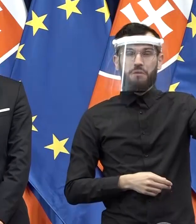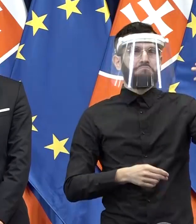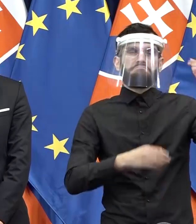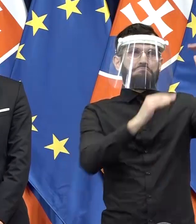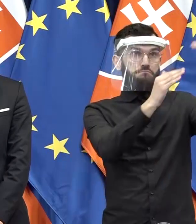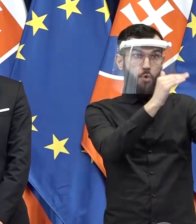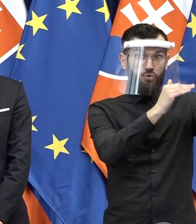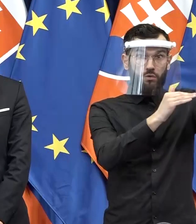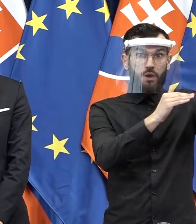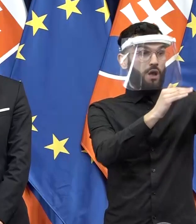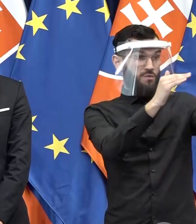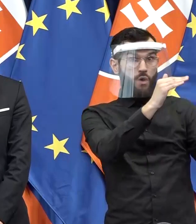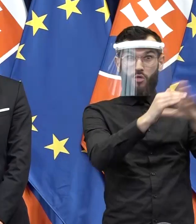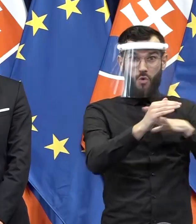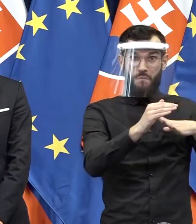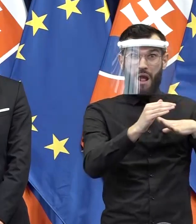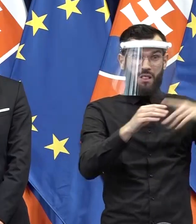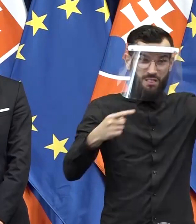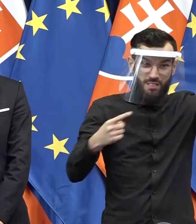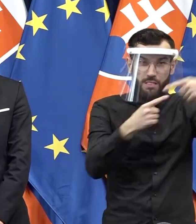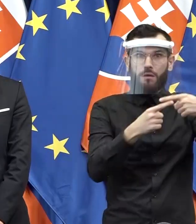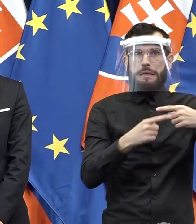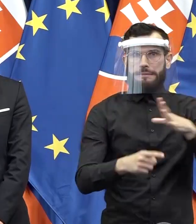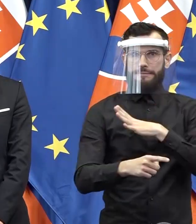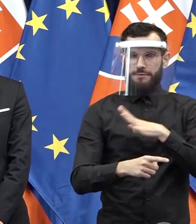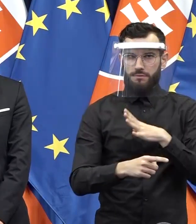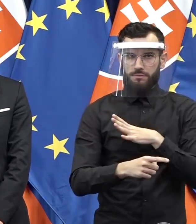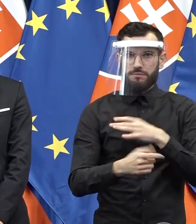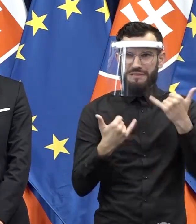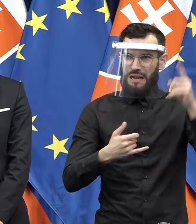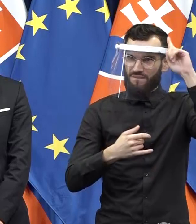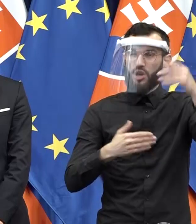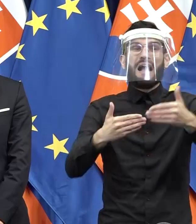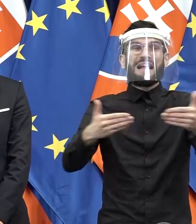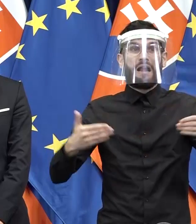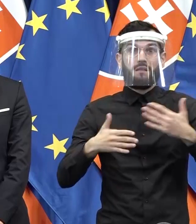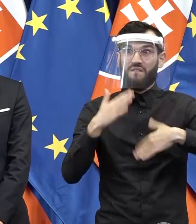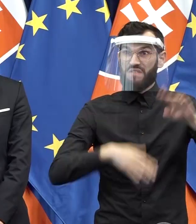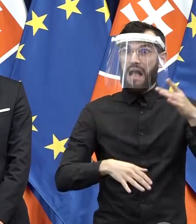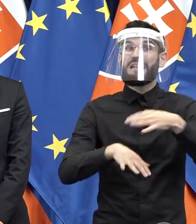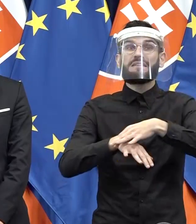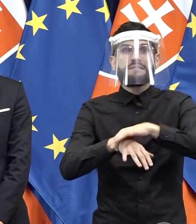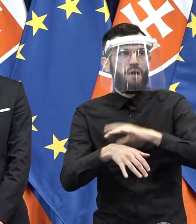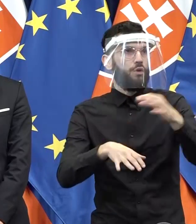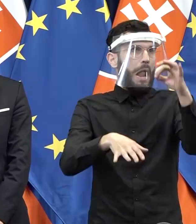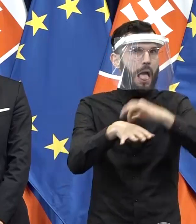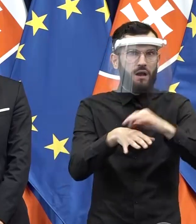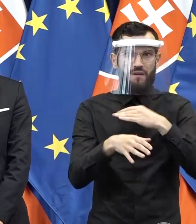Výrazne zvyšujeme riziko nakazenia druhých ľudí. Vidíme, že dnes máme v karanténe viac zdravotníkov ako samotných